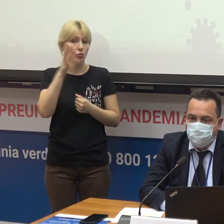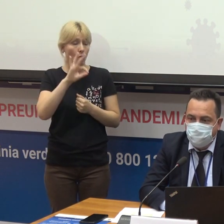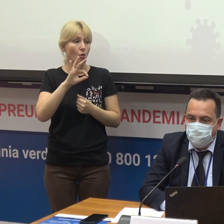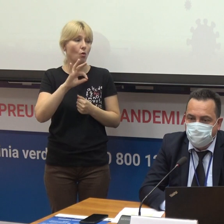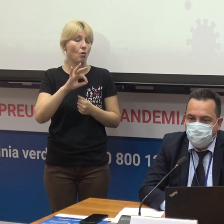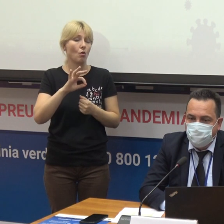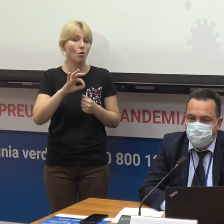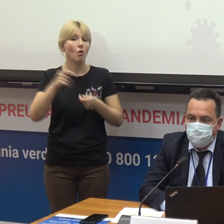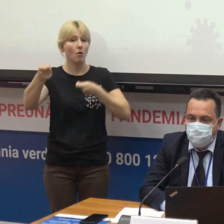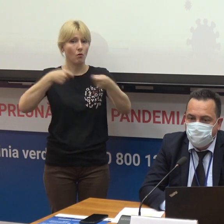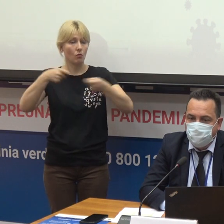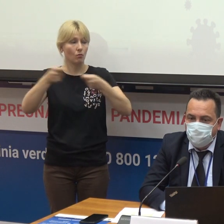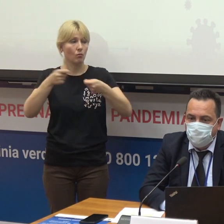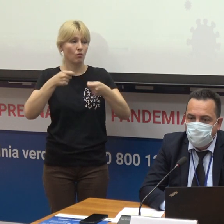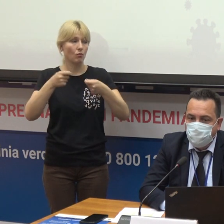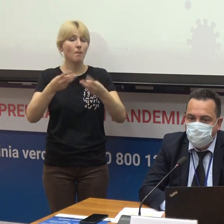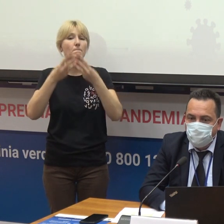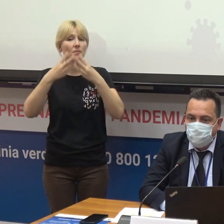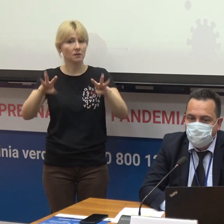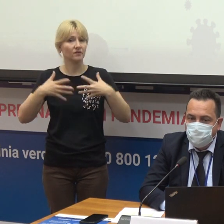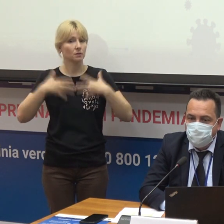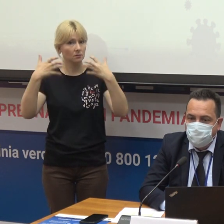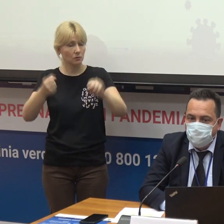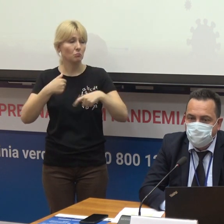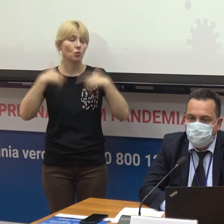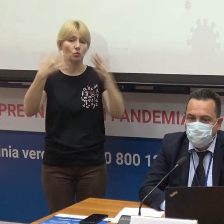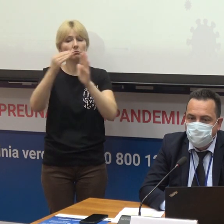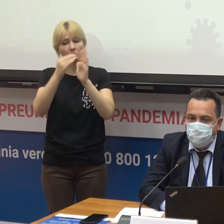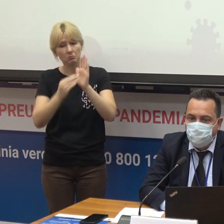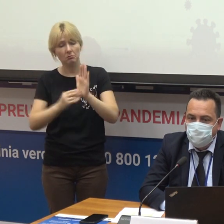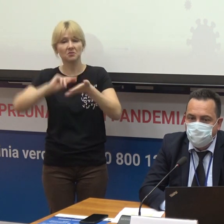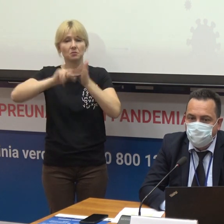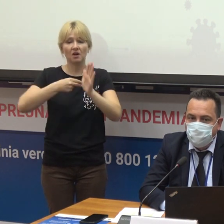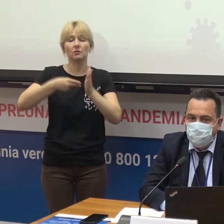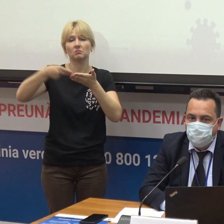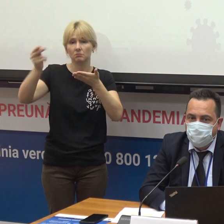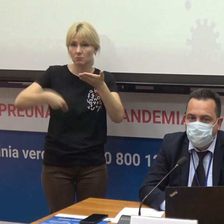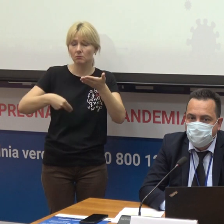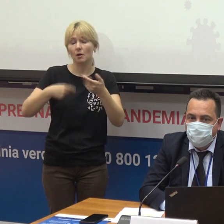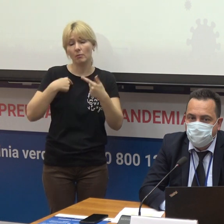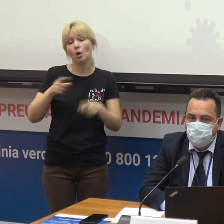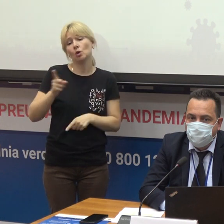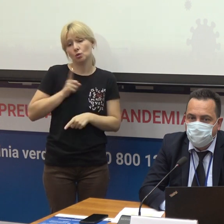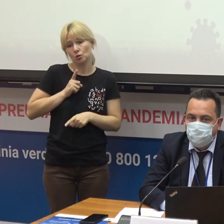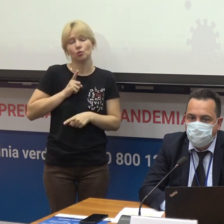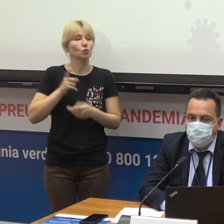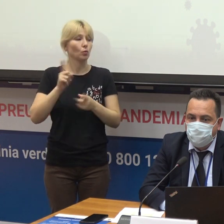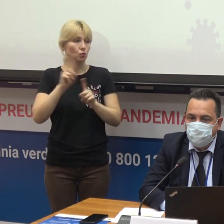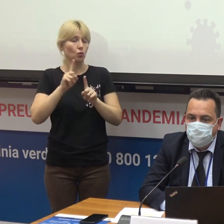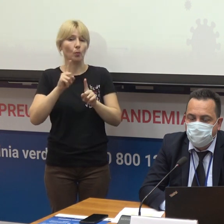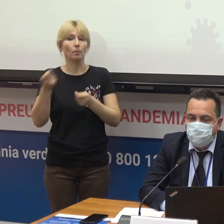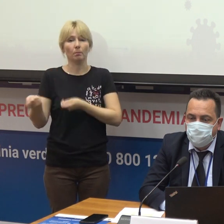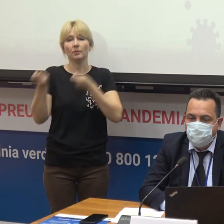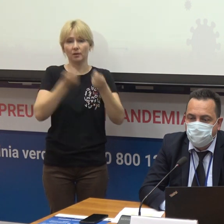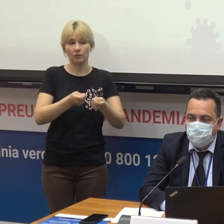cu Ministerul Sănătății de acolo, am făcut toate actele de agregare și respectiv suntem în așteptarea acestuia, inclusiv